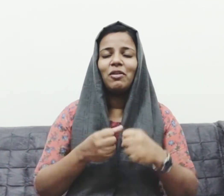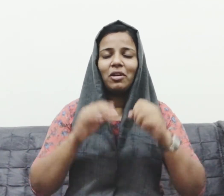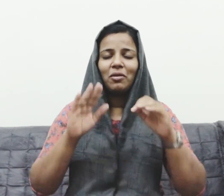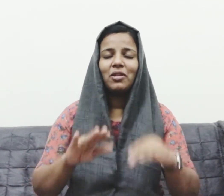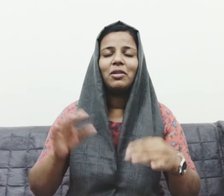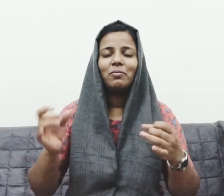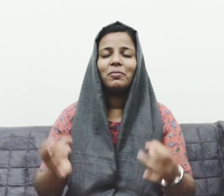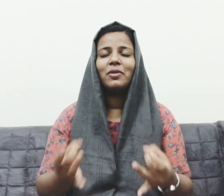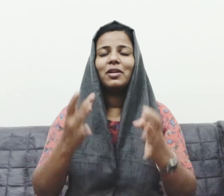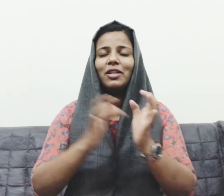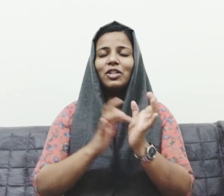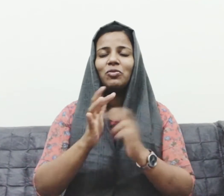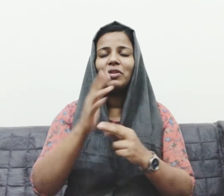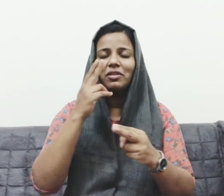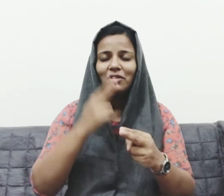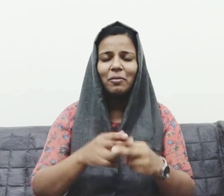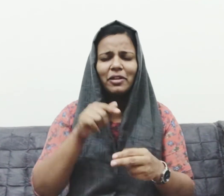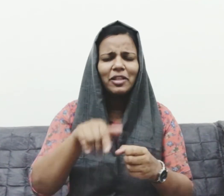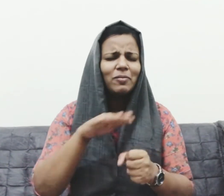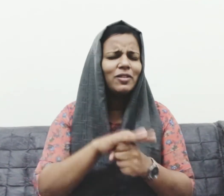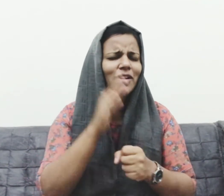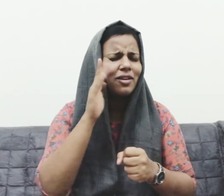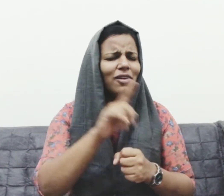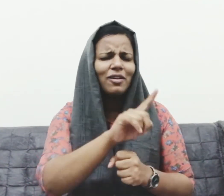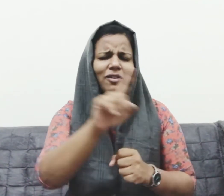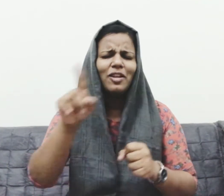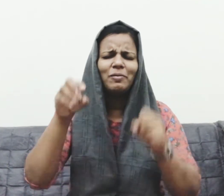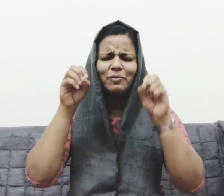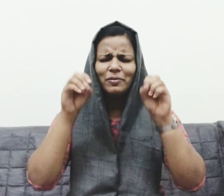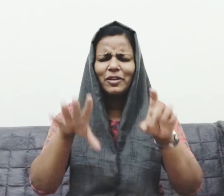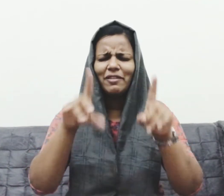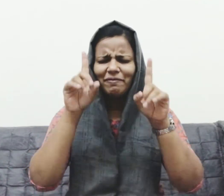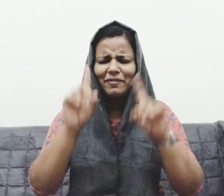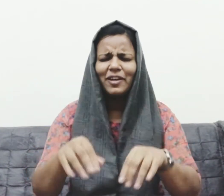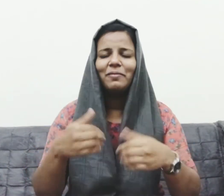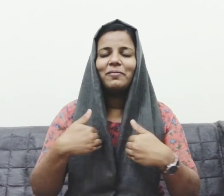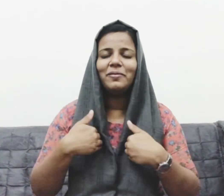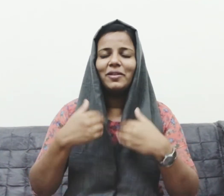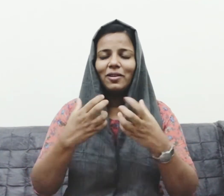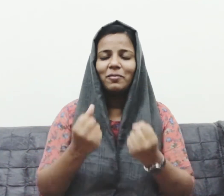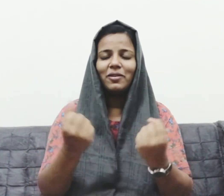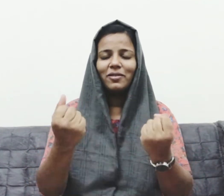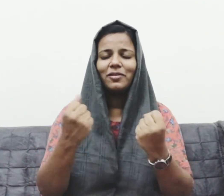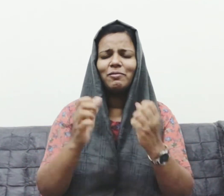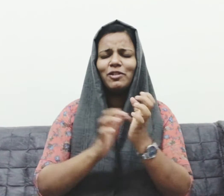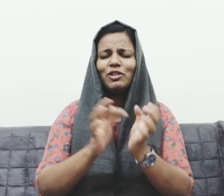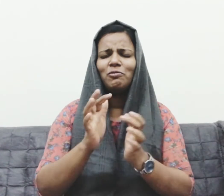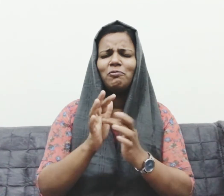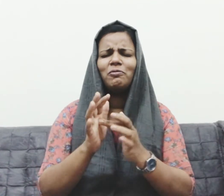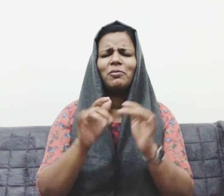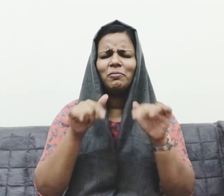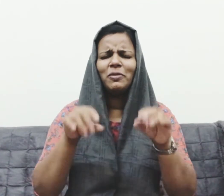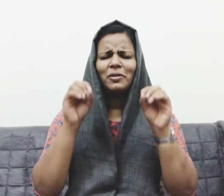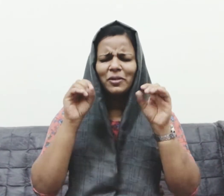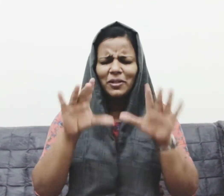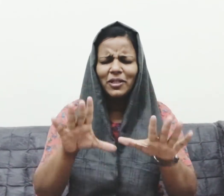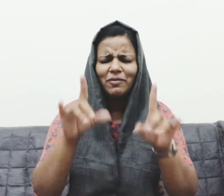പ്രഭാതത്തിൽ യേശുവിൻ്റെ നാമത്തിൽ ഇത് കേട്ടുകൊണ്ടിരിക്കുന്ന തൻ്റെ ജനത്തിൻ്റെ മേൽ വ്യാപരിക്കട്ടെ. സൗഖ്യമാക്കുന്ന ദൈവത്തിൻ്റെ ശക്തി ഇപ്പോൾ തൻ്റെ കുഞ്ഞുങ്ങളുടെ മേൽ